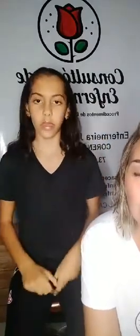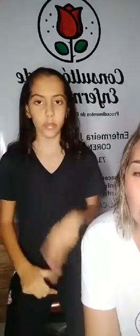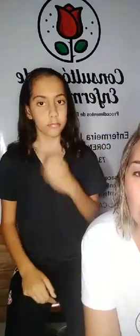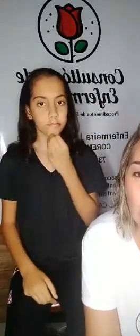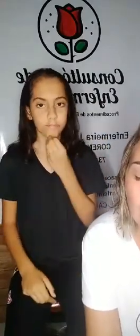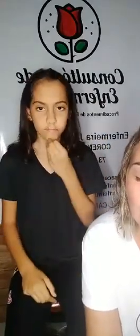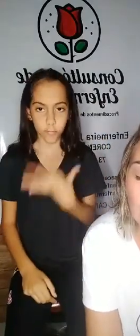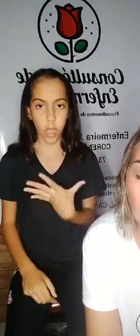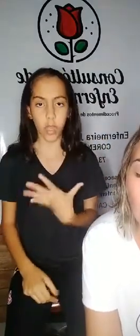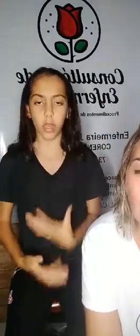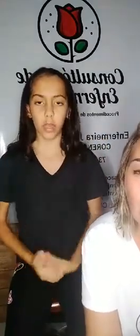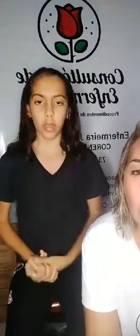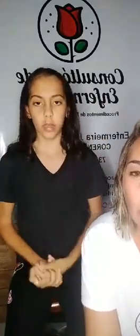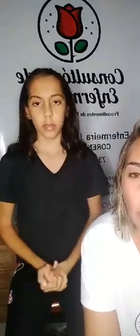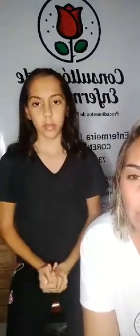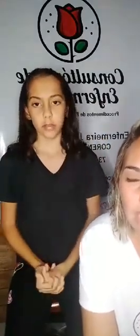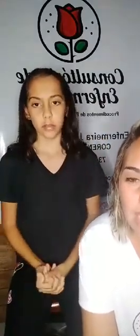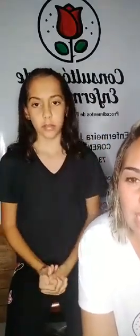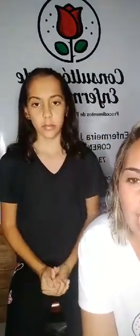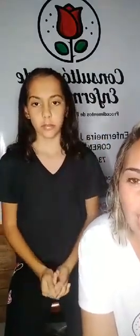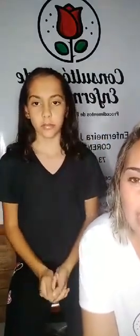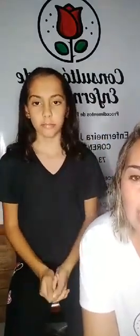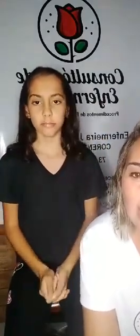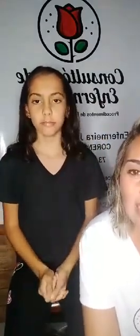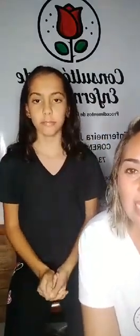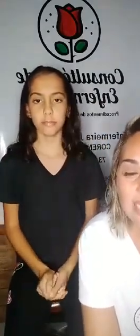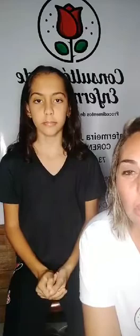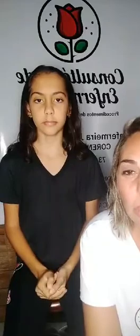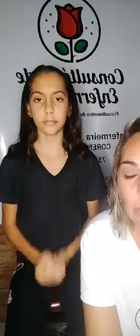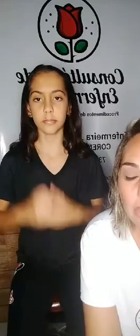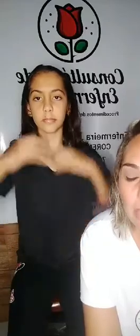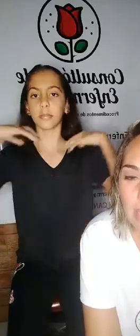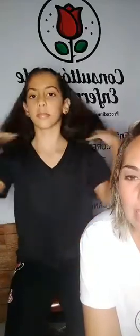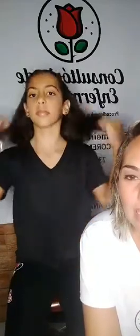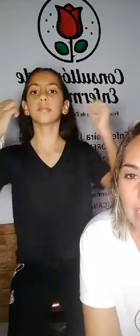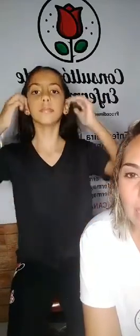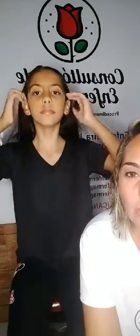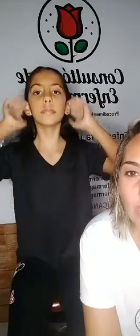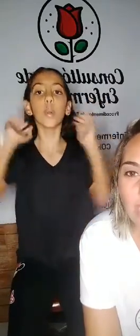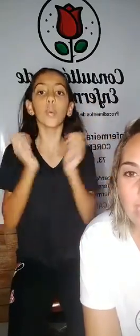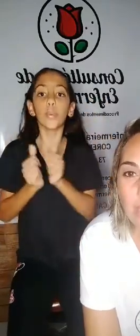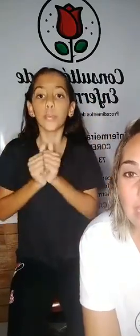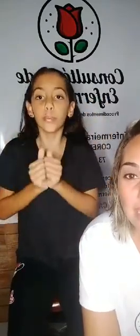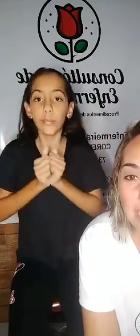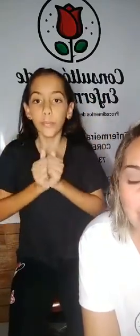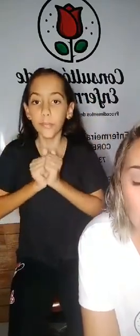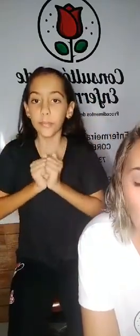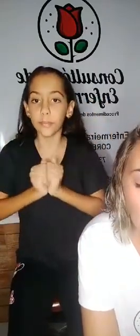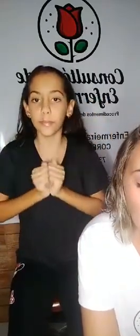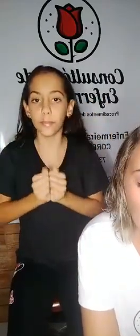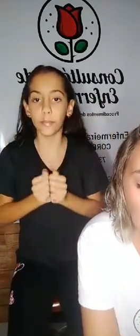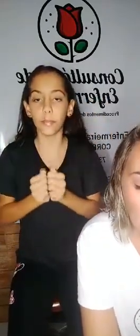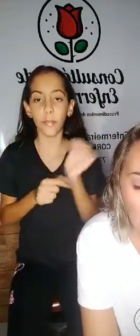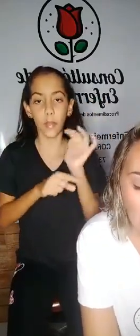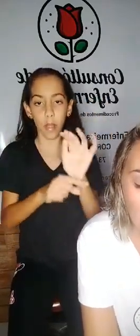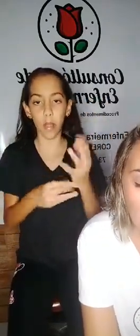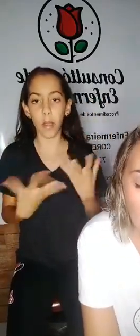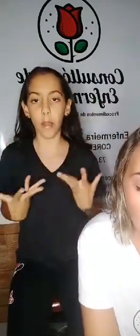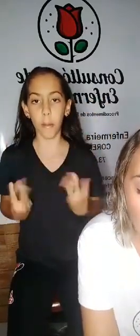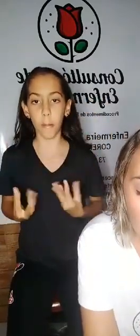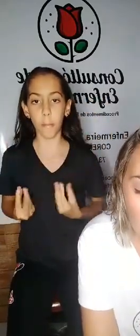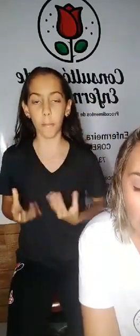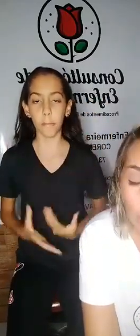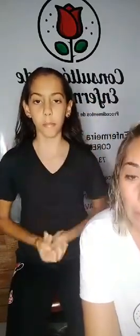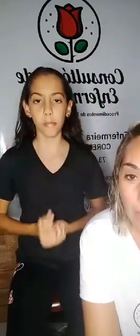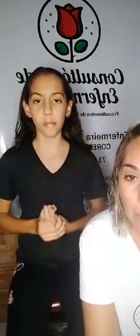que a gente tem uma boa afinidade, né, uma aproximação. Isso facilita muito o